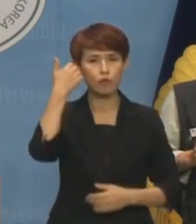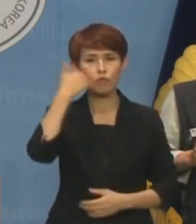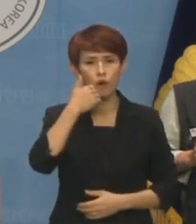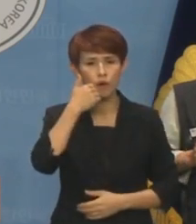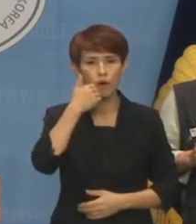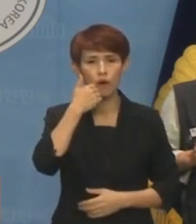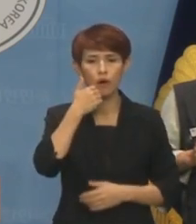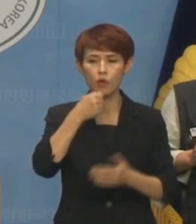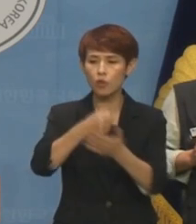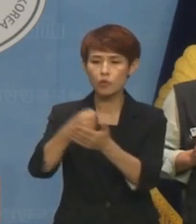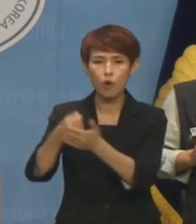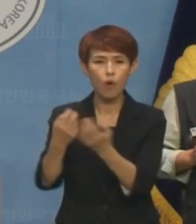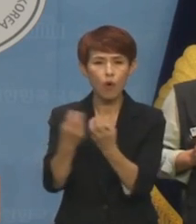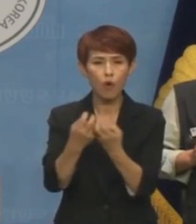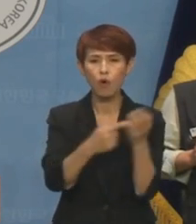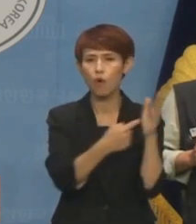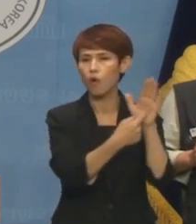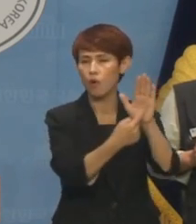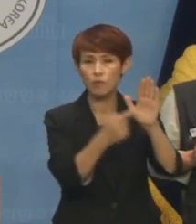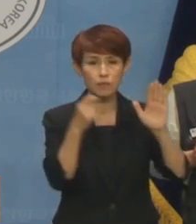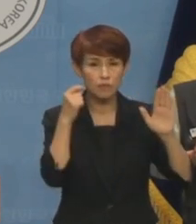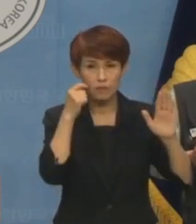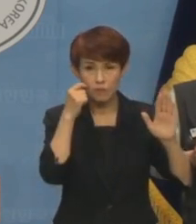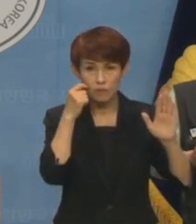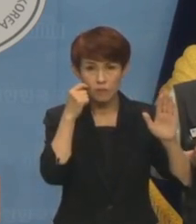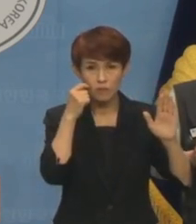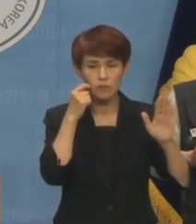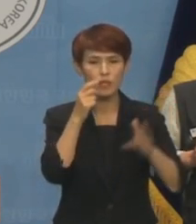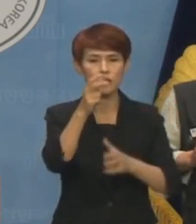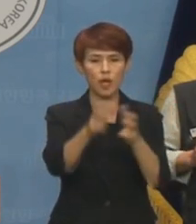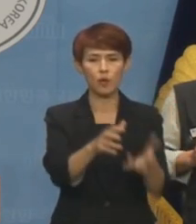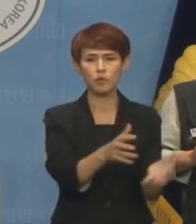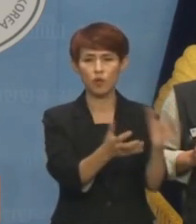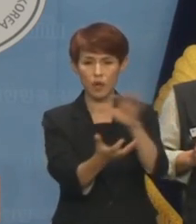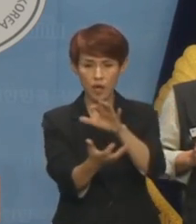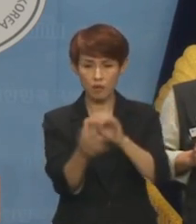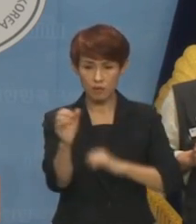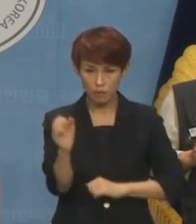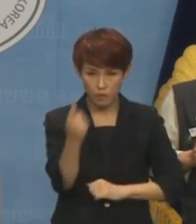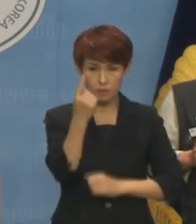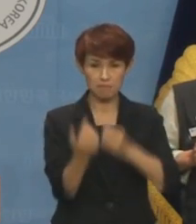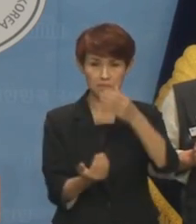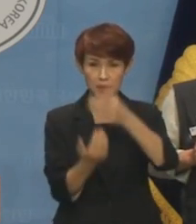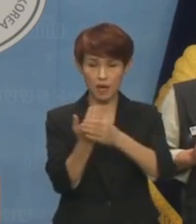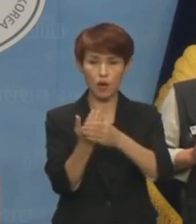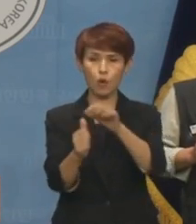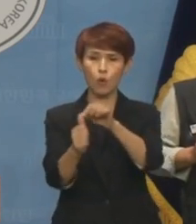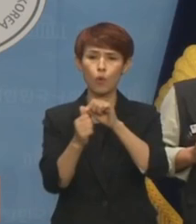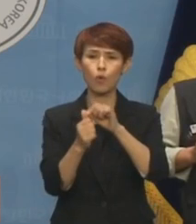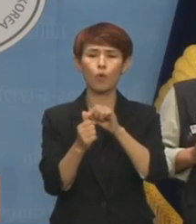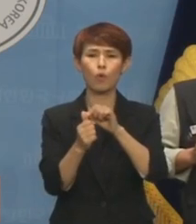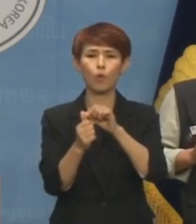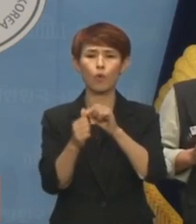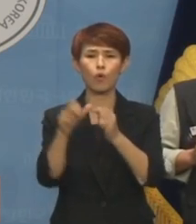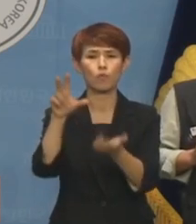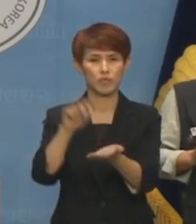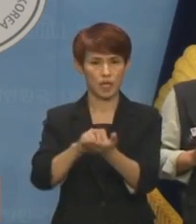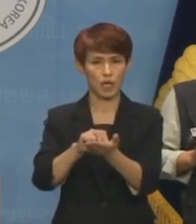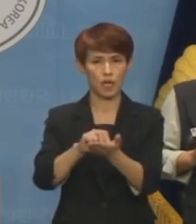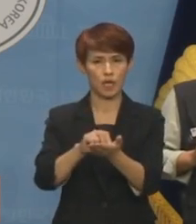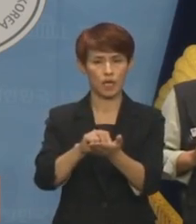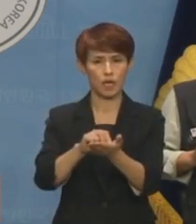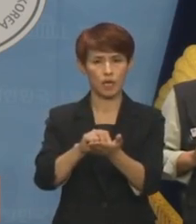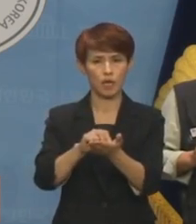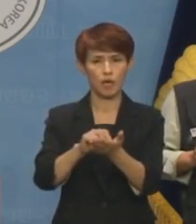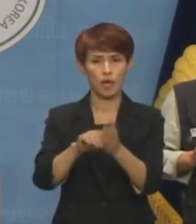어떻게 결정할 것인지 밝혀지지 못하는 한 산업전환으로 발생할 수 있는 고용불안에 대해 부분적, 명목적